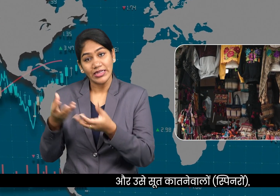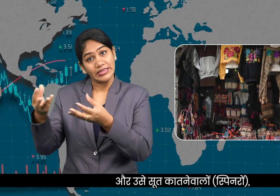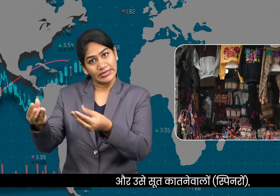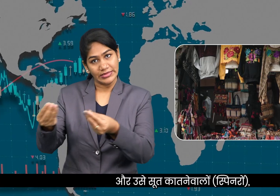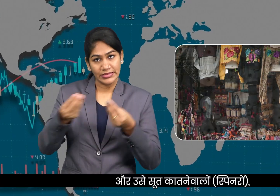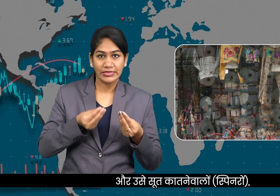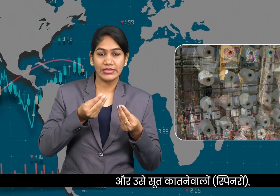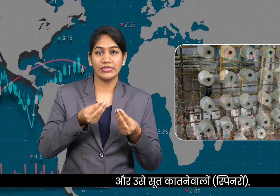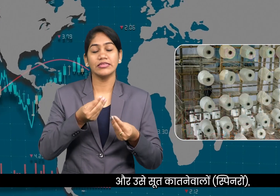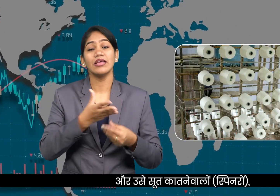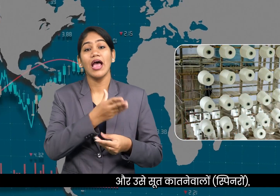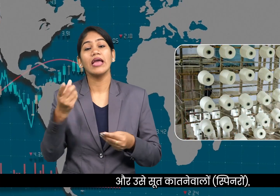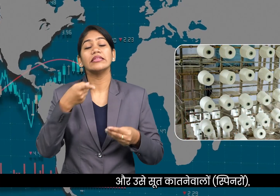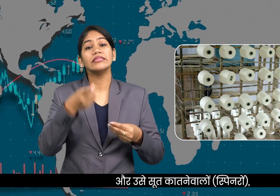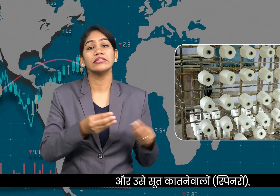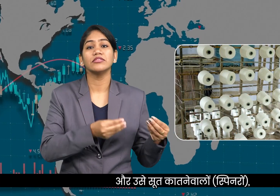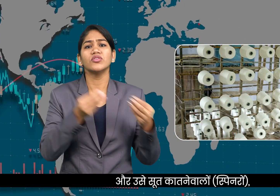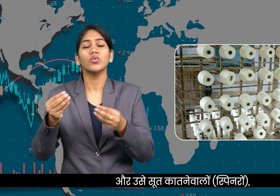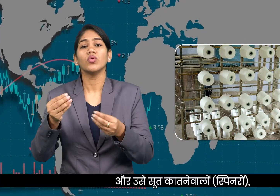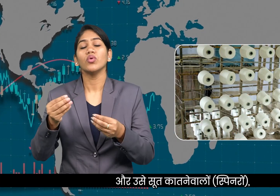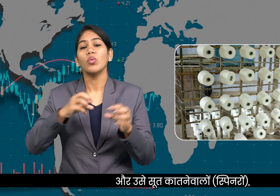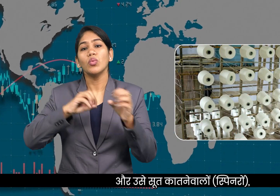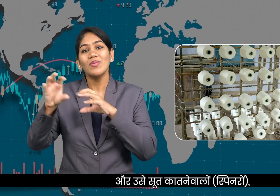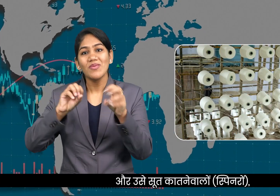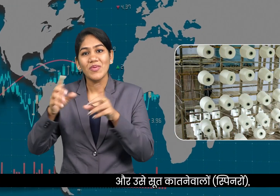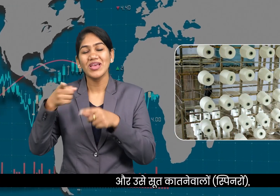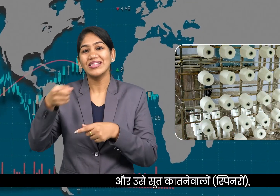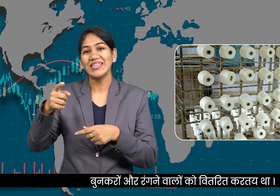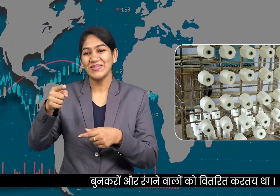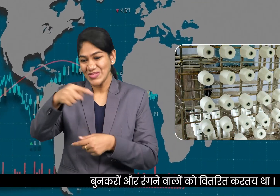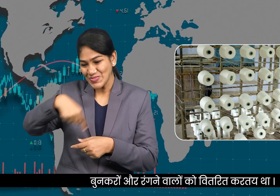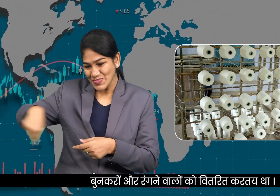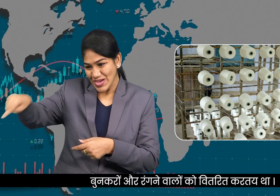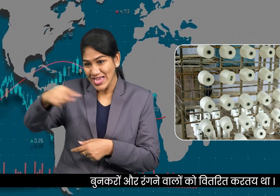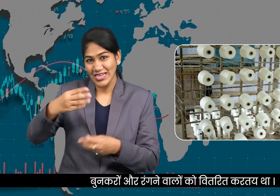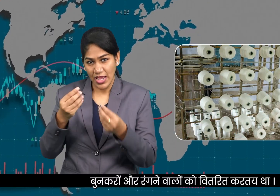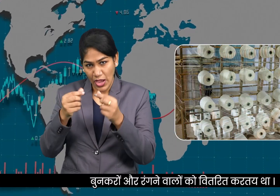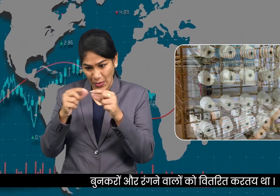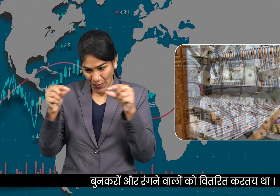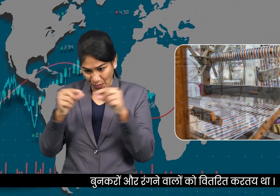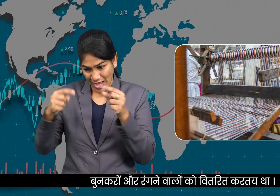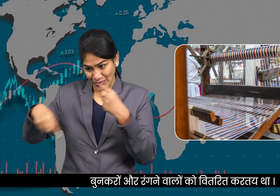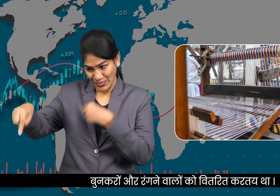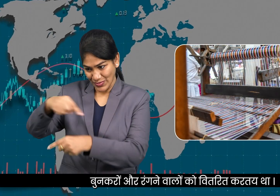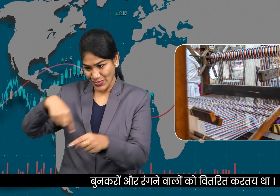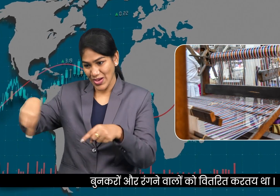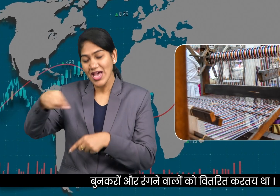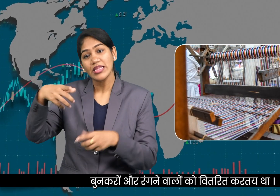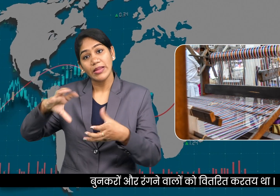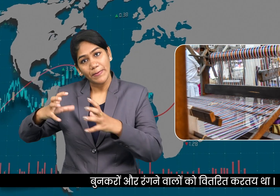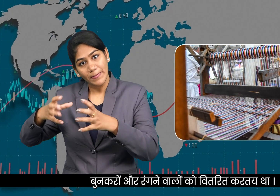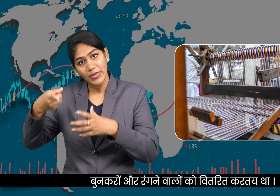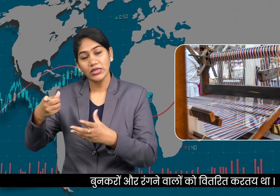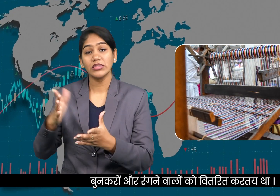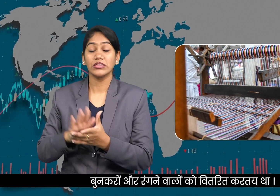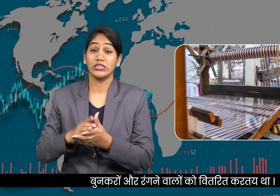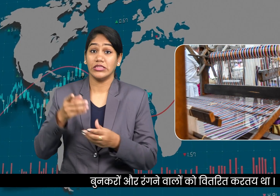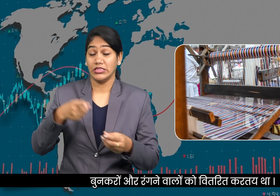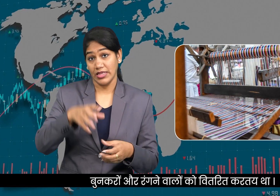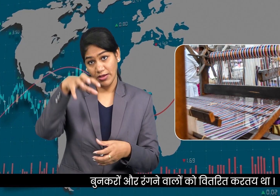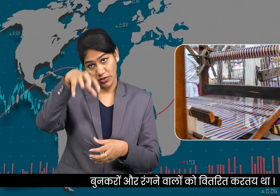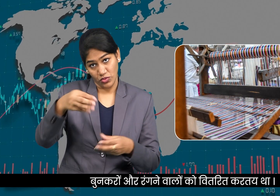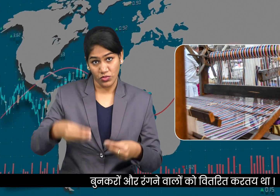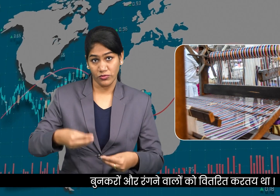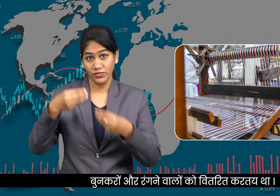उसे सूत काटने वालों यानी कि स्पिनरों, बुनकरों और रंगने वालों को वितरित करता